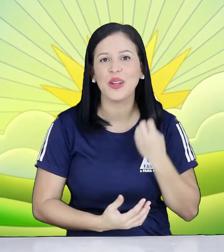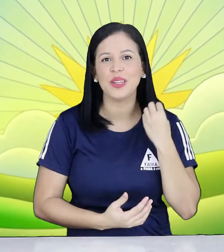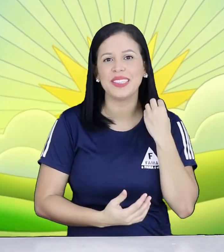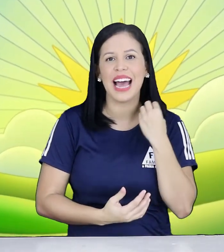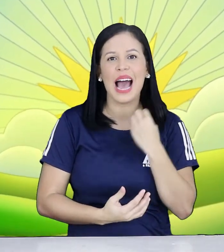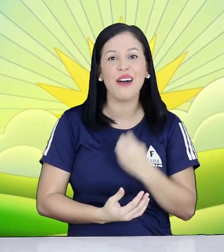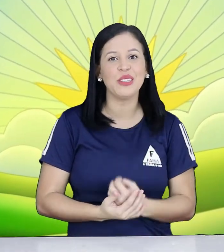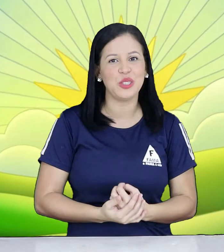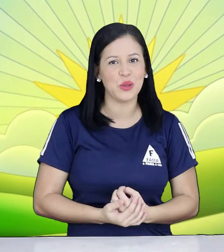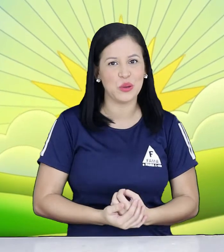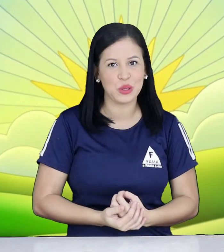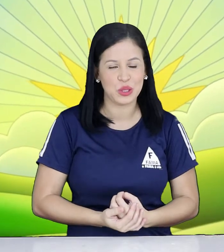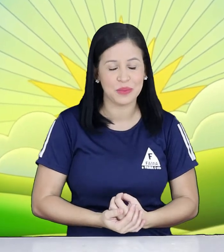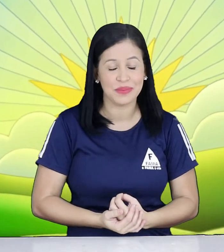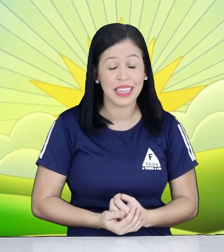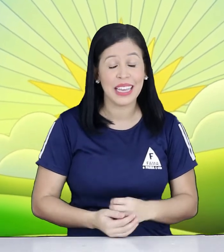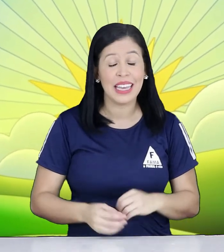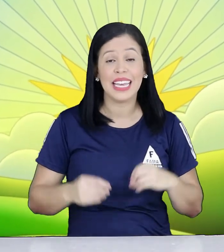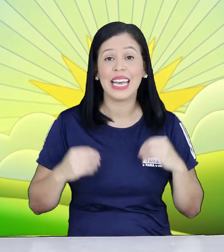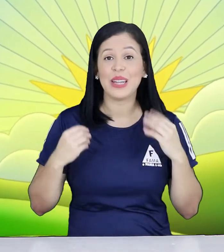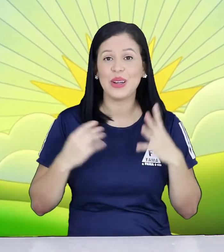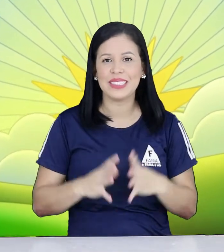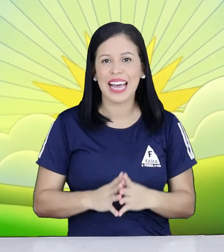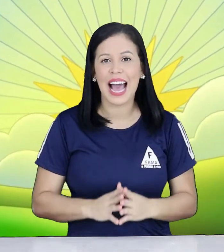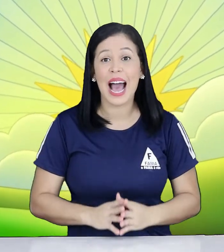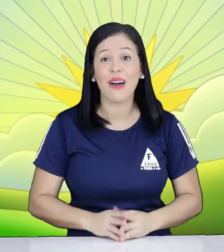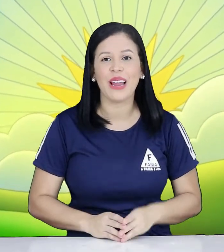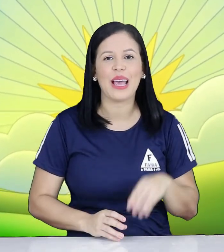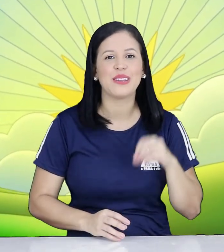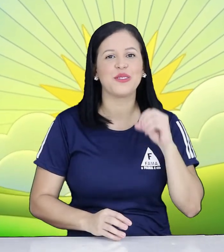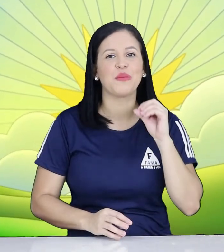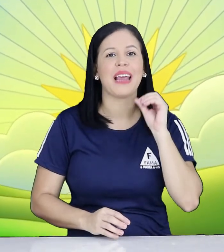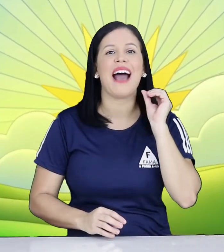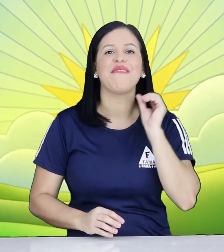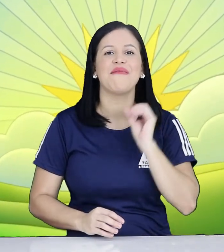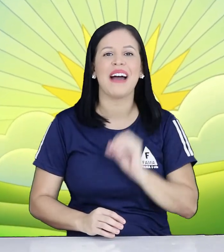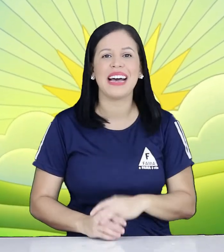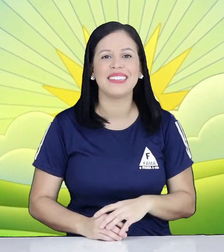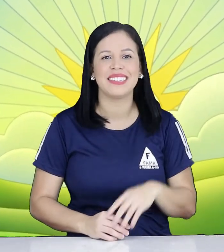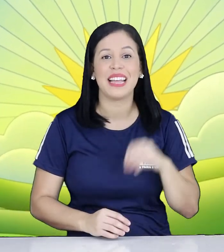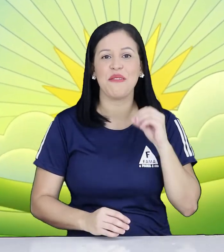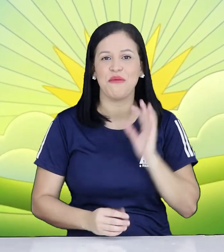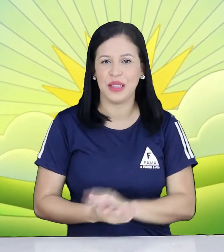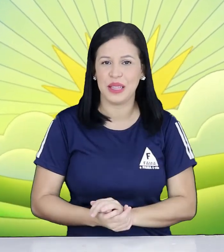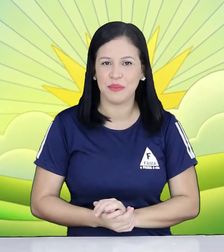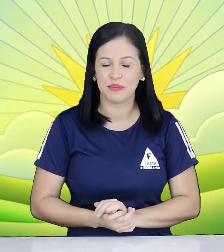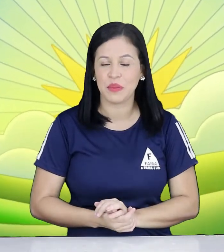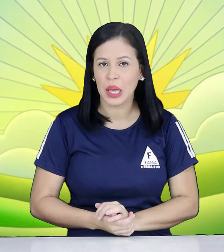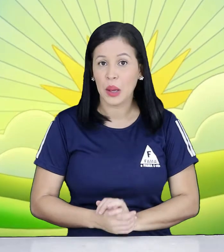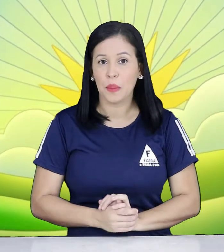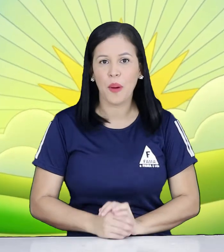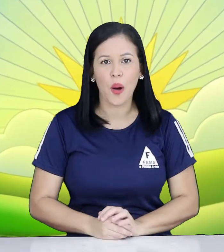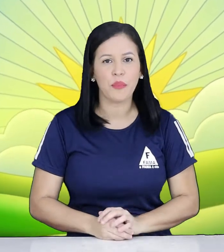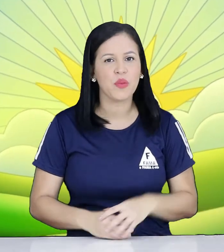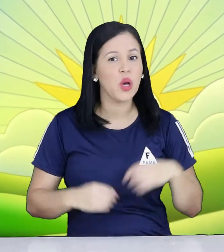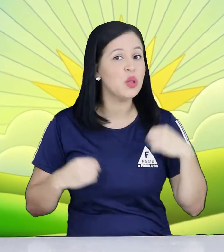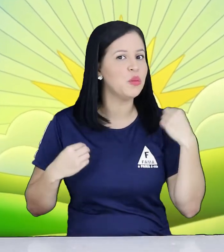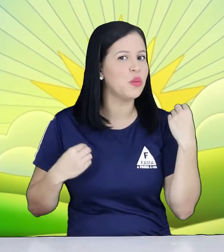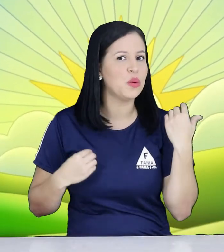nossa aula de hoje. E a nossa aula é sobre a fase da vida. Bom, todo mundo